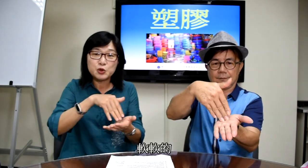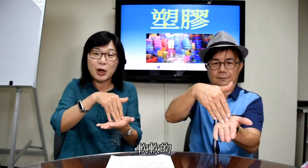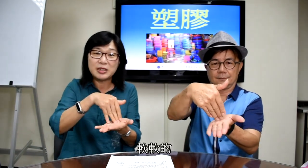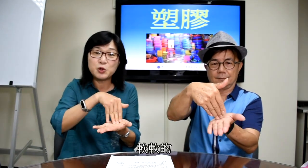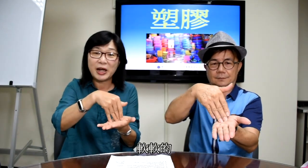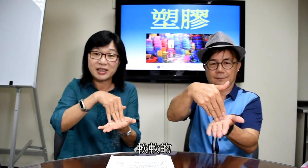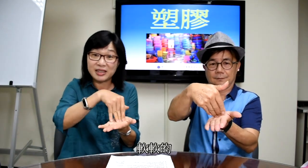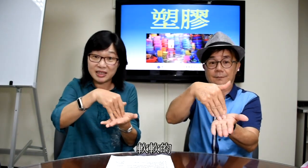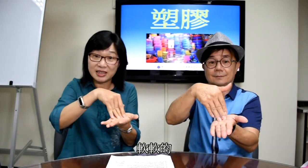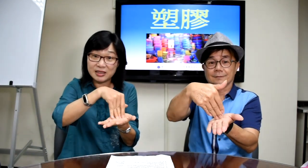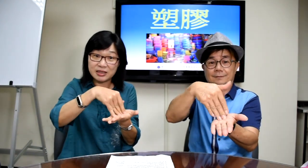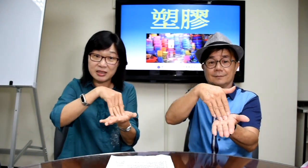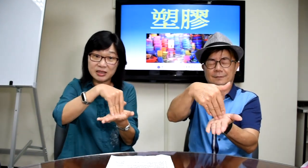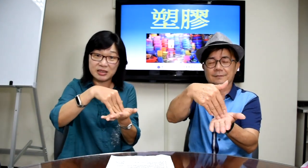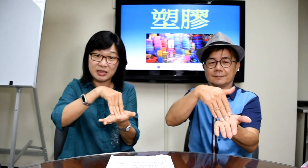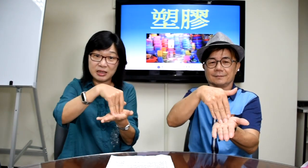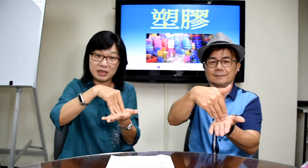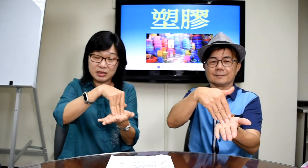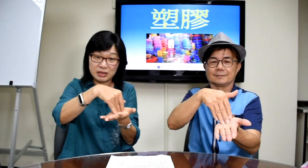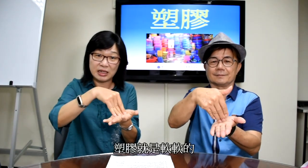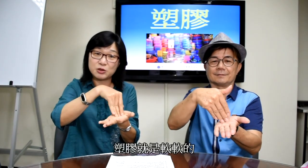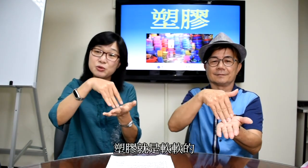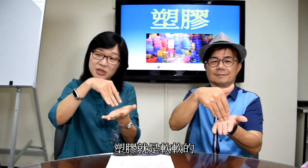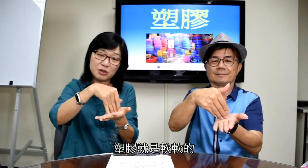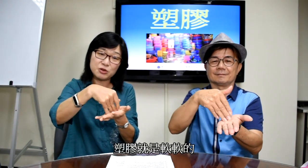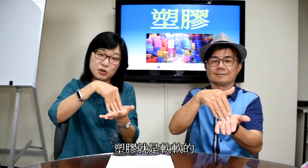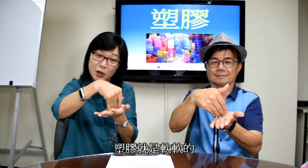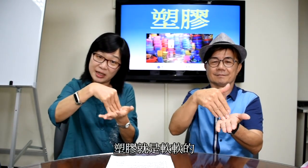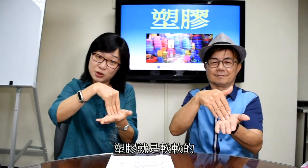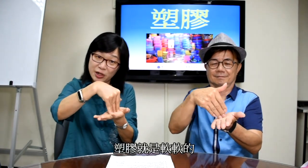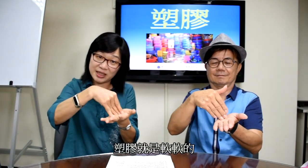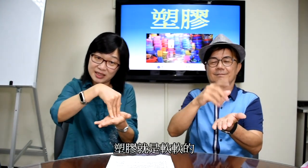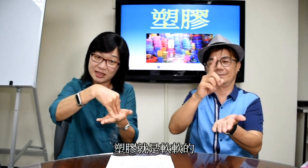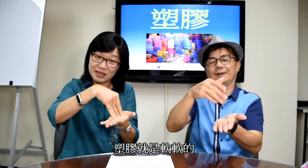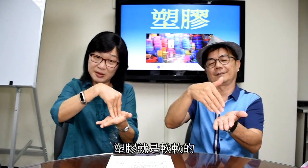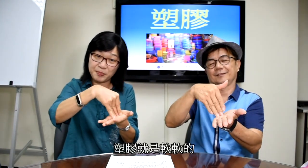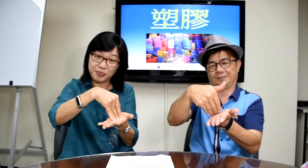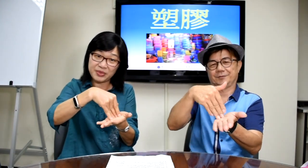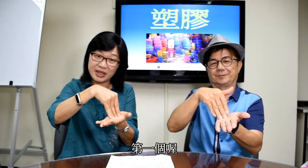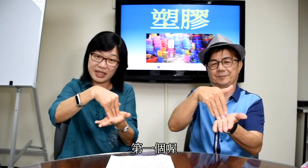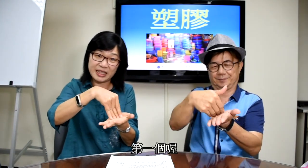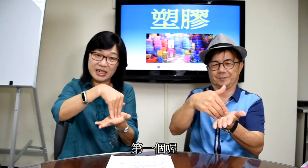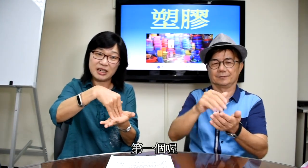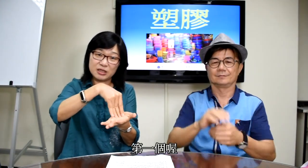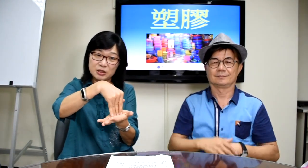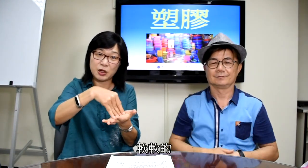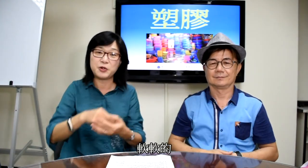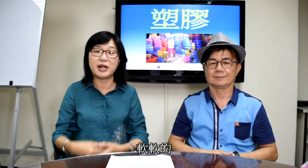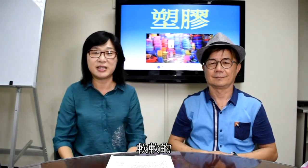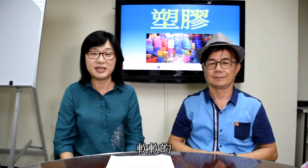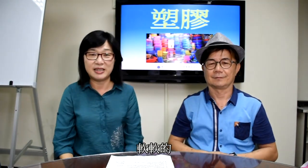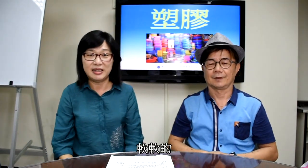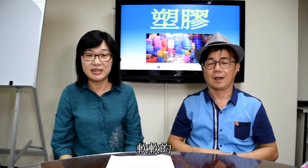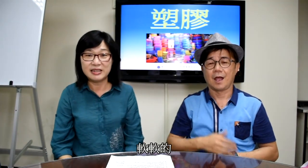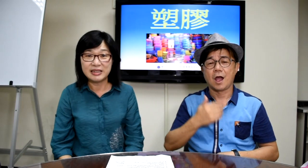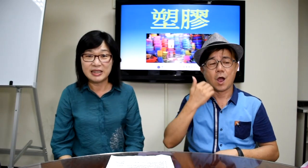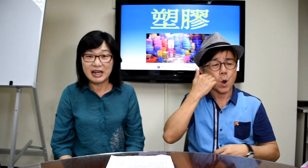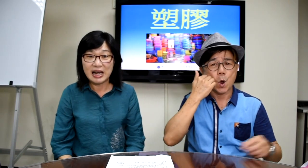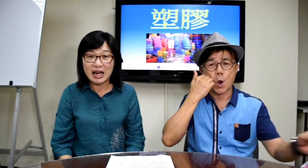软软的。塑胶就是软软的，第一个啊，软软的。